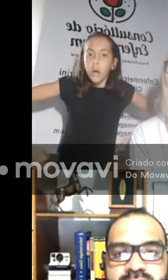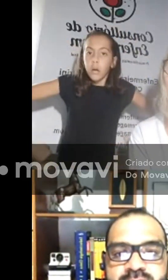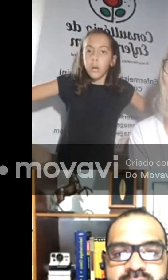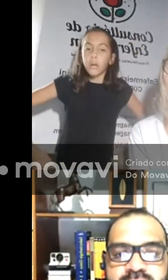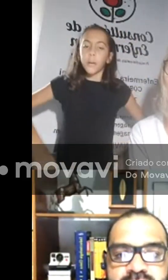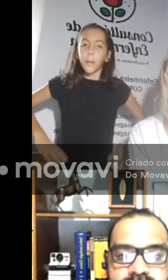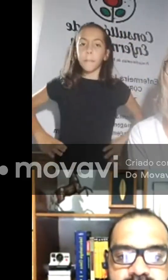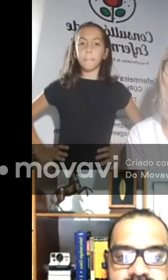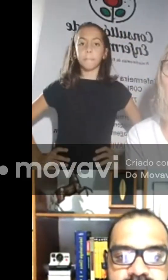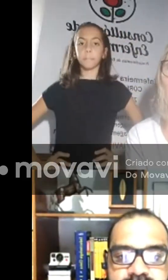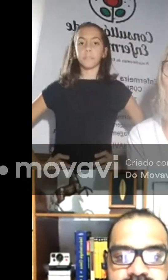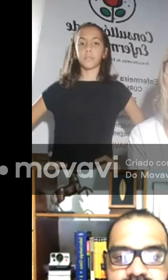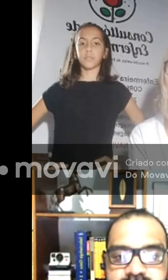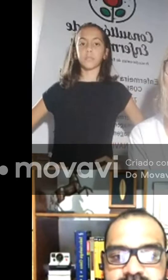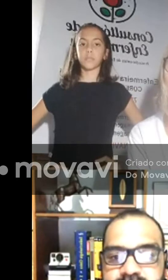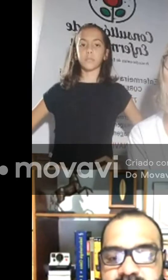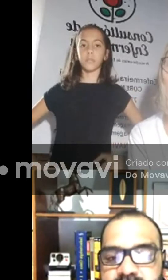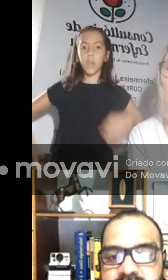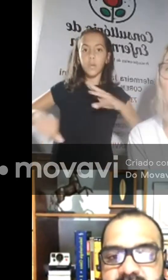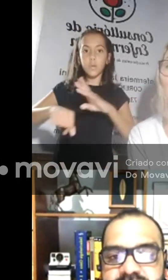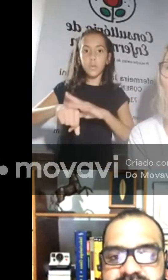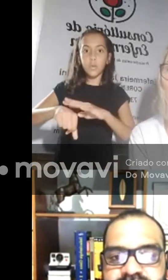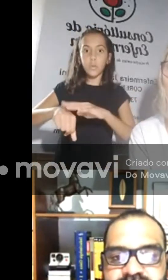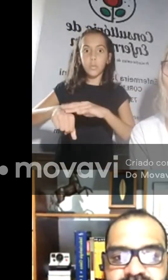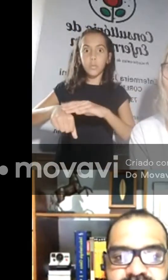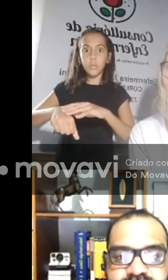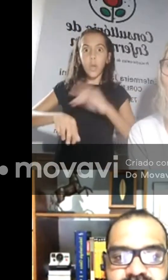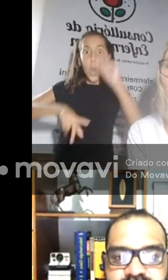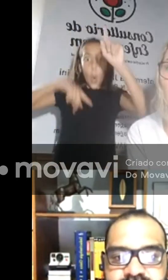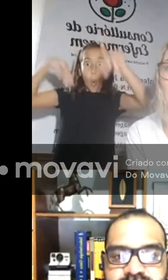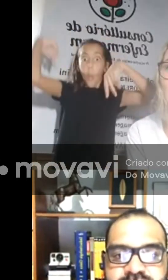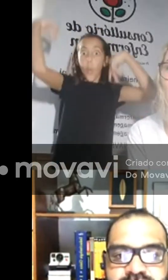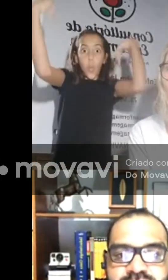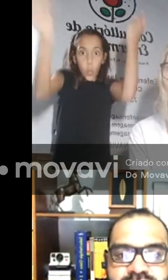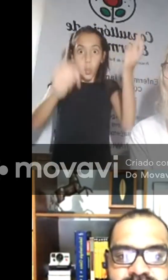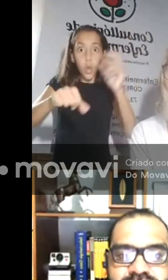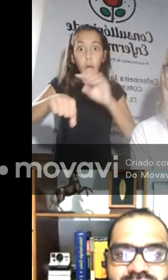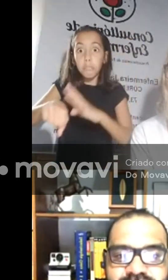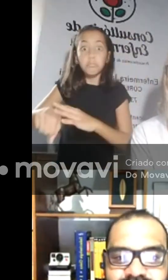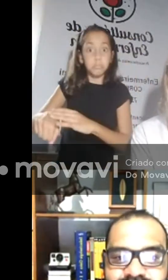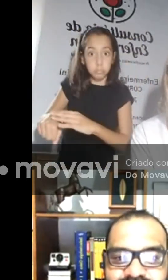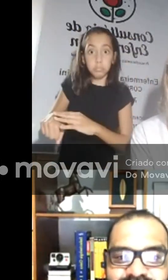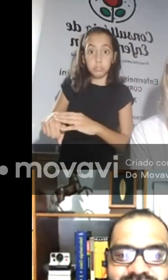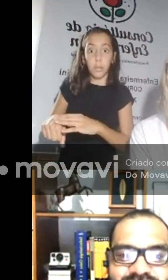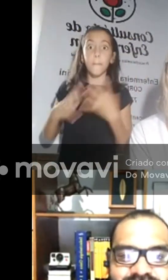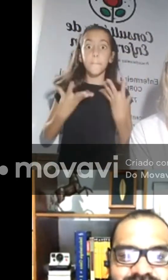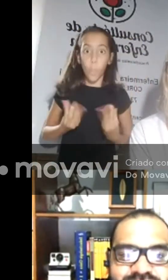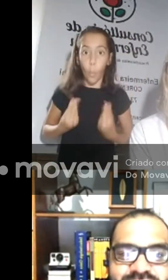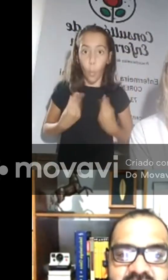E assim, na verdade, ela é uma doença que traz muitas outras doenças, não é, Diogo?